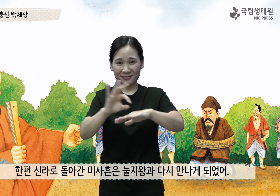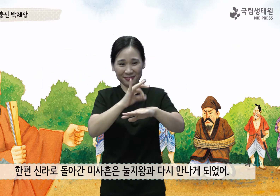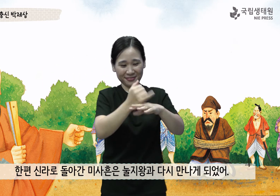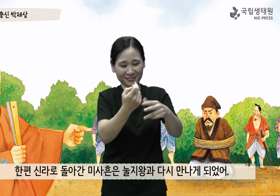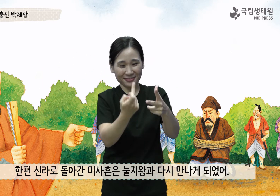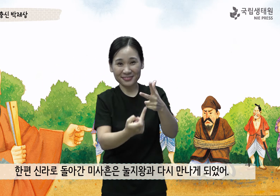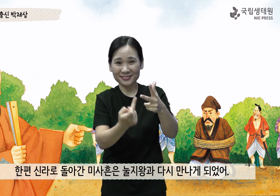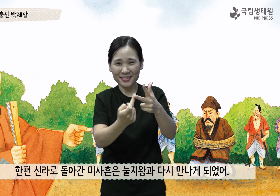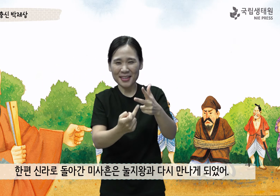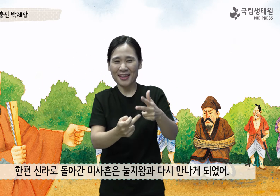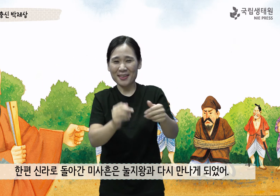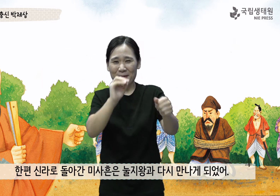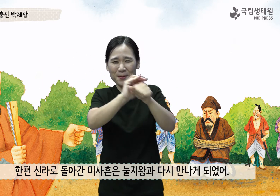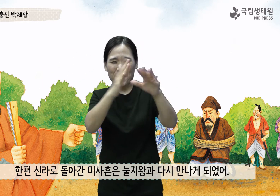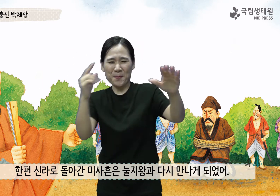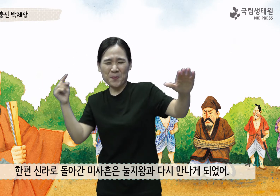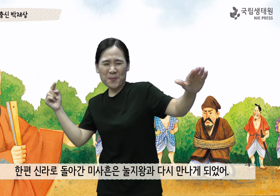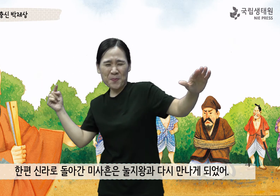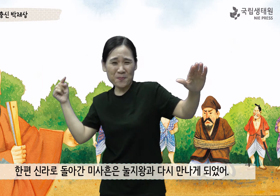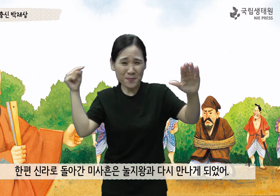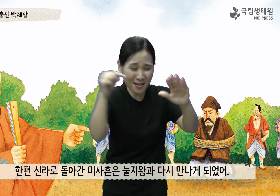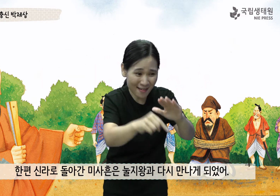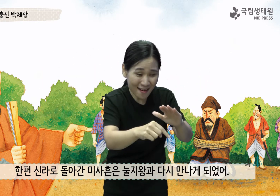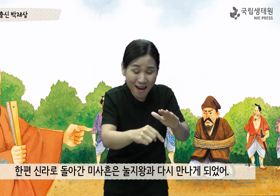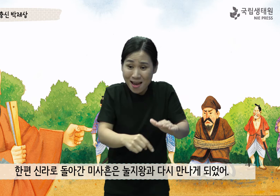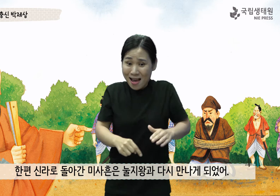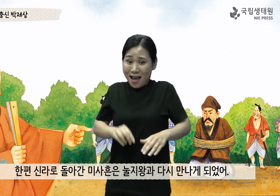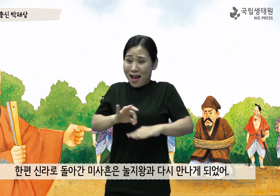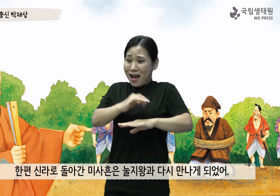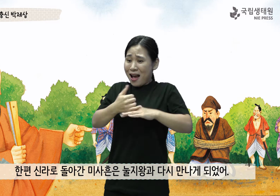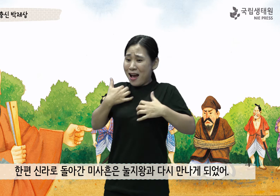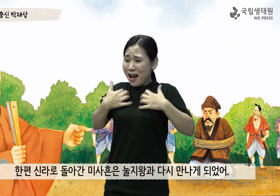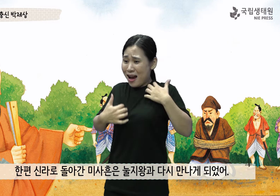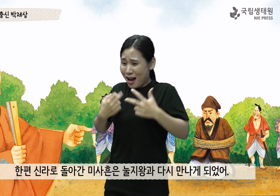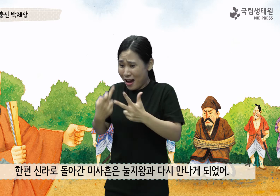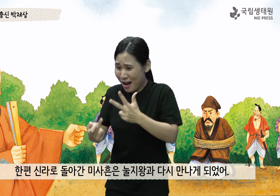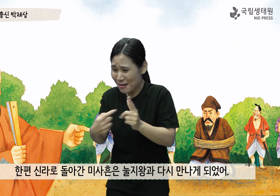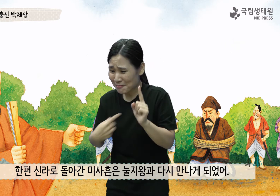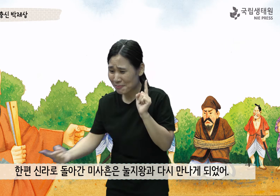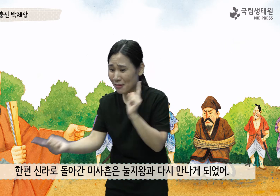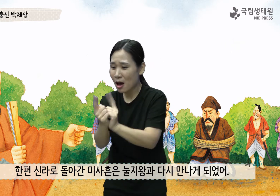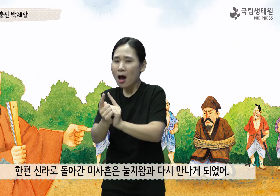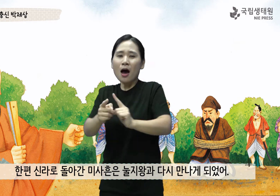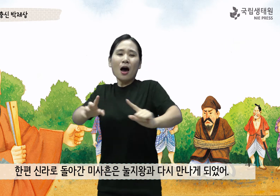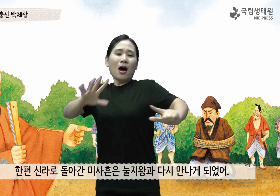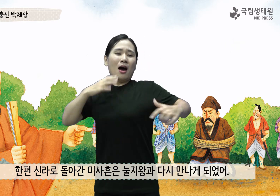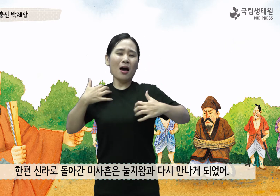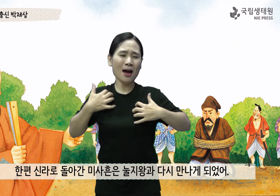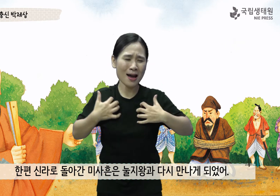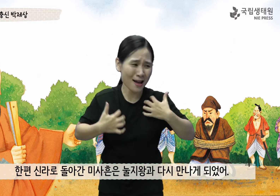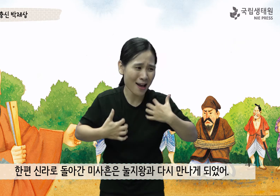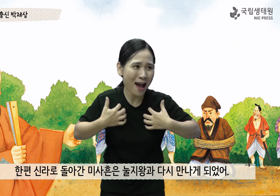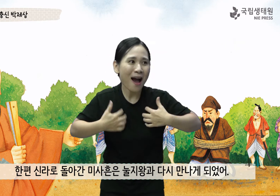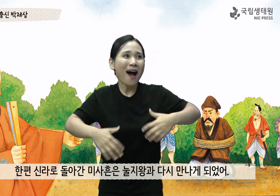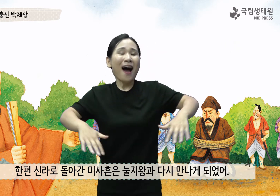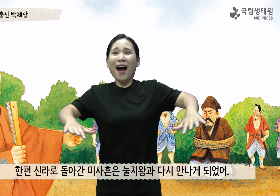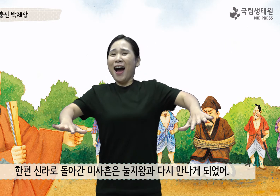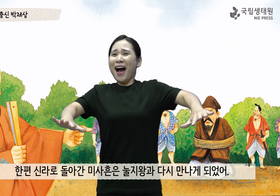한편 신라로 돌아간 미사은은 눌지왕과 다시 만나게 되었어.